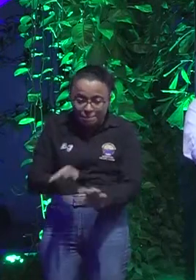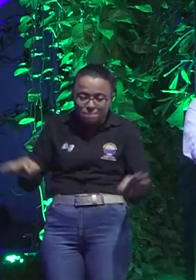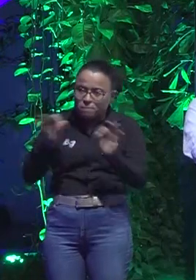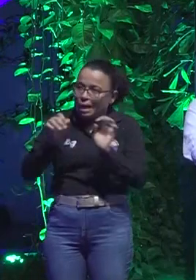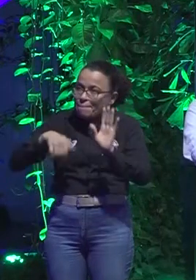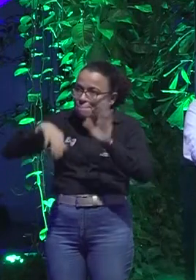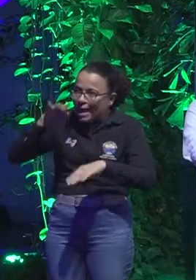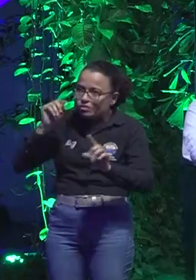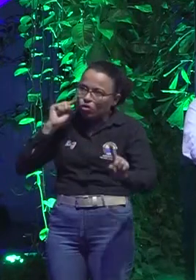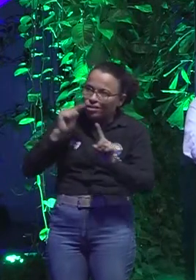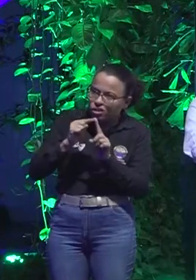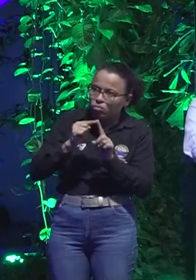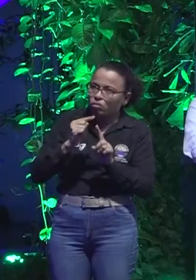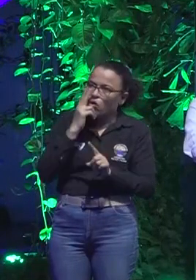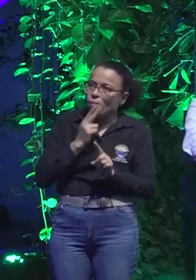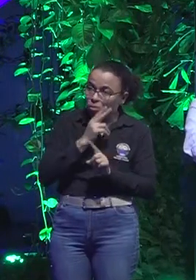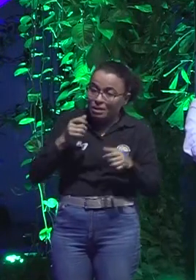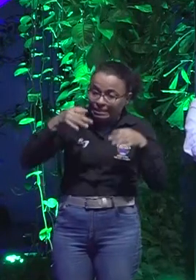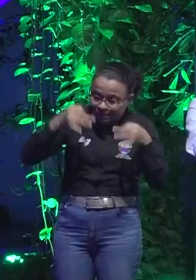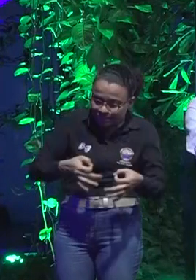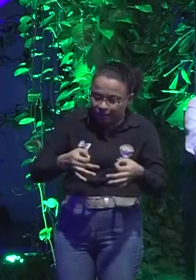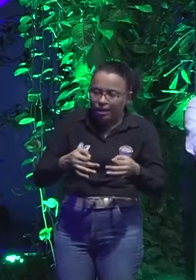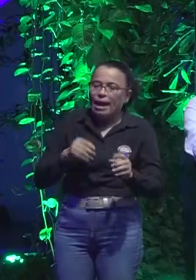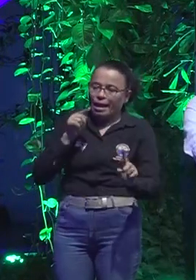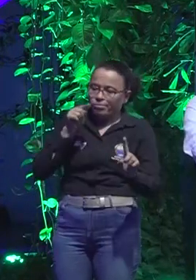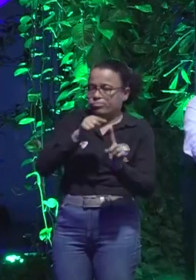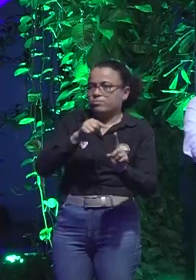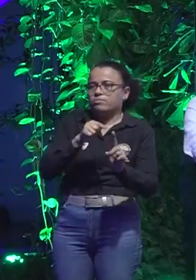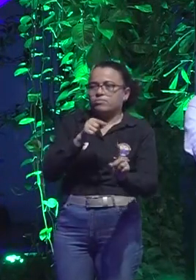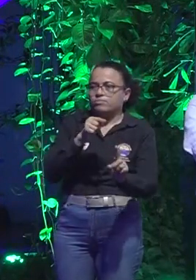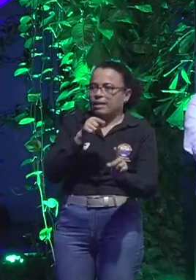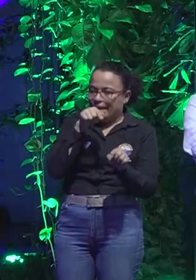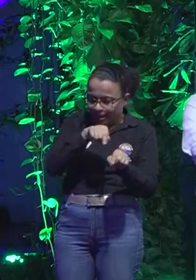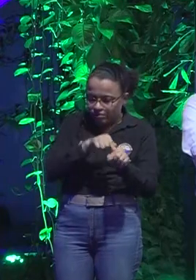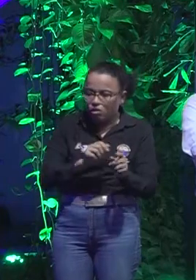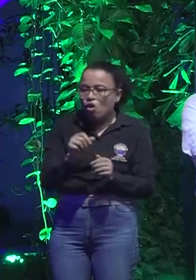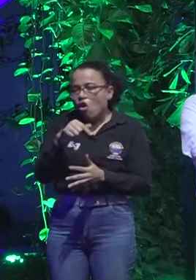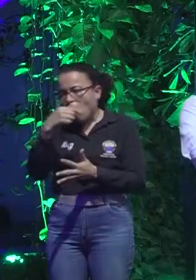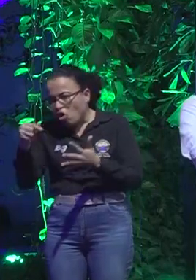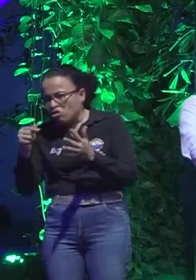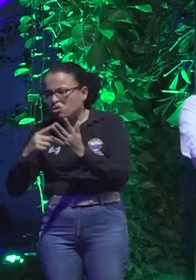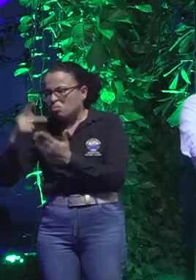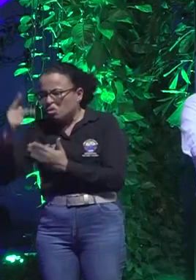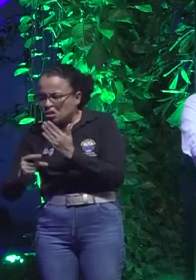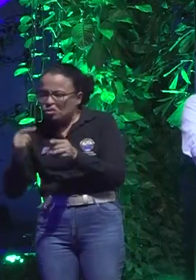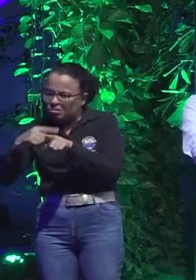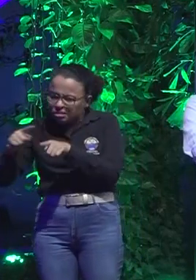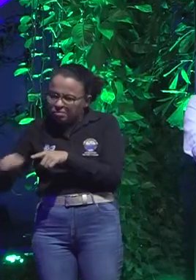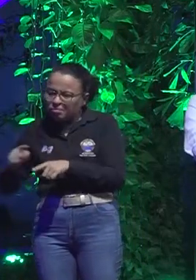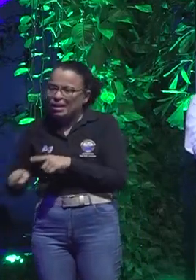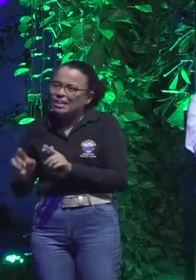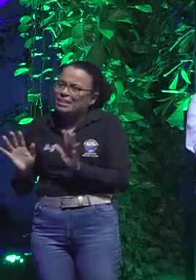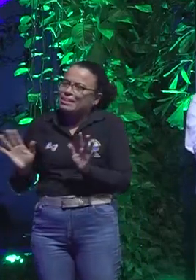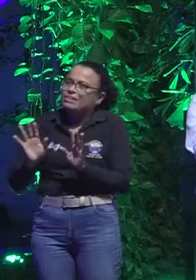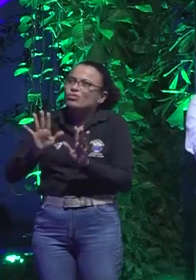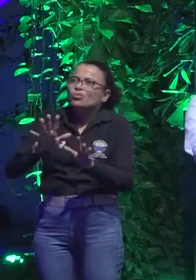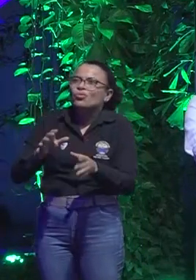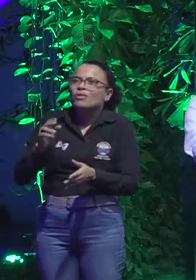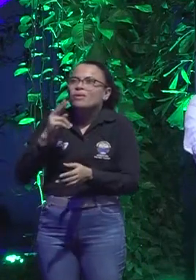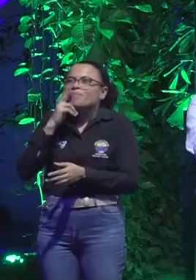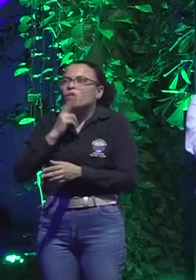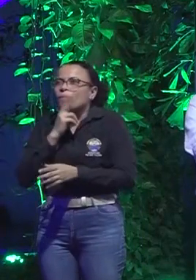que tenemos que abandonar ya y que deberían liderarse desde las asociaciones de graduados, desde empresas con compromiso